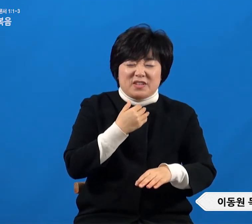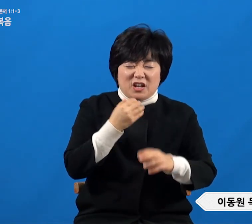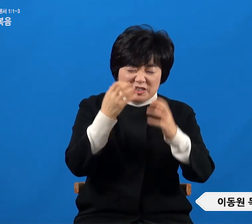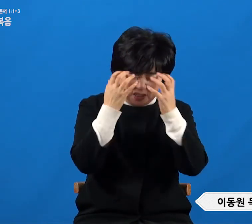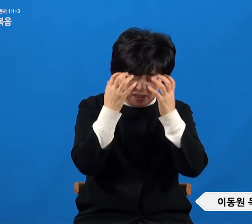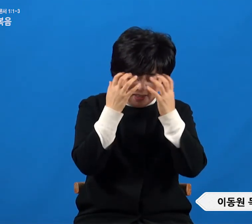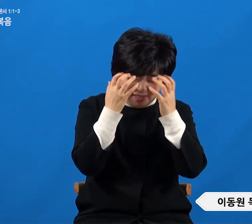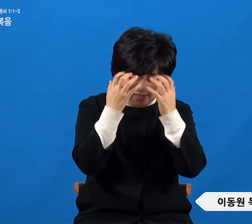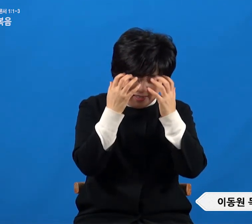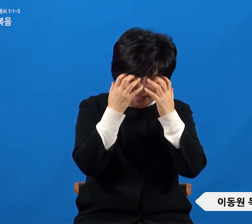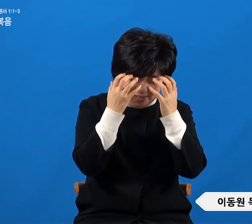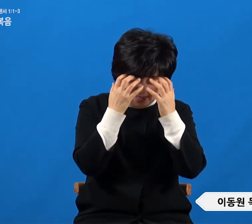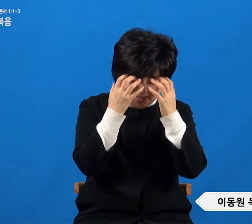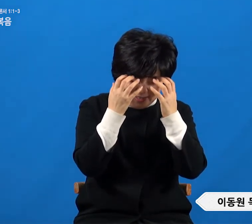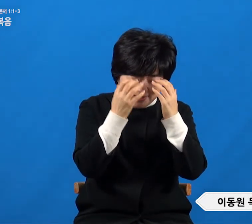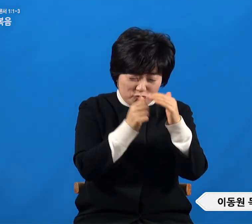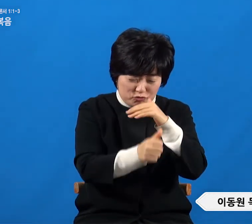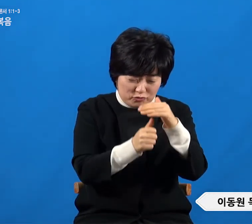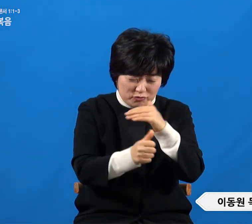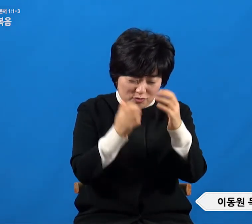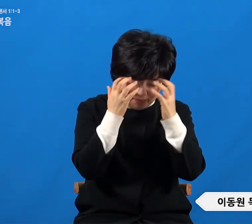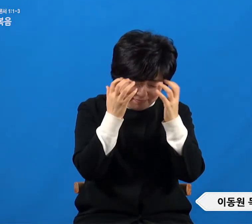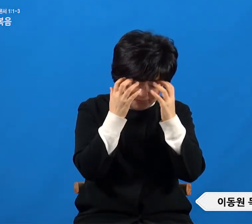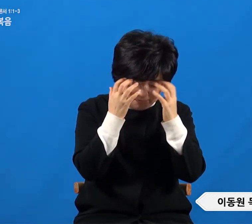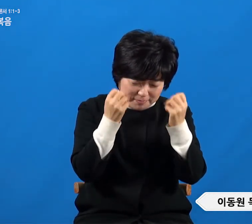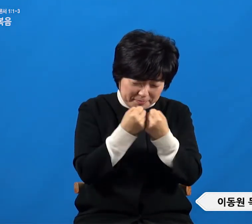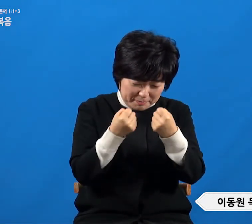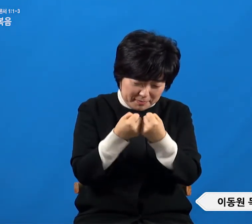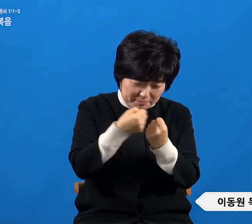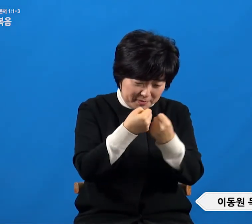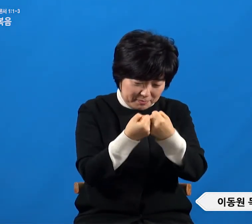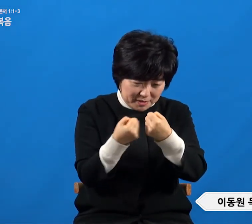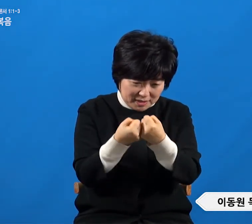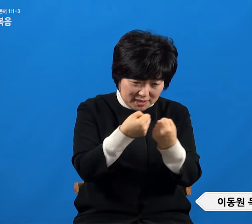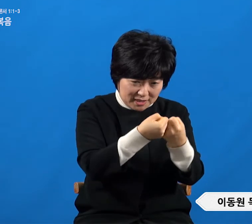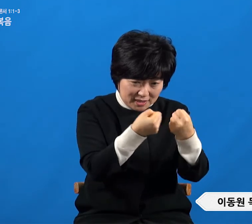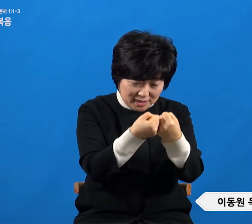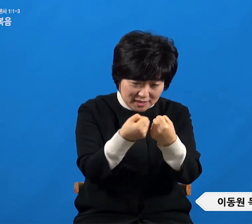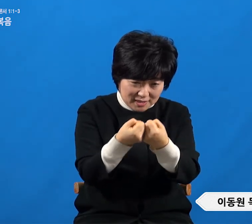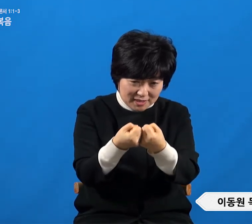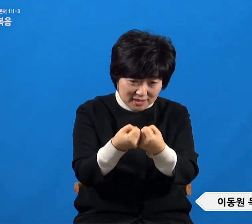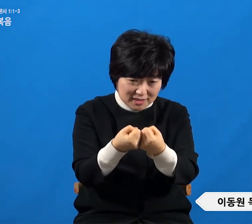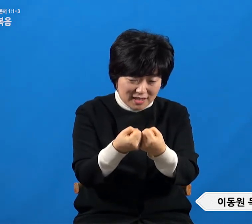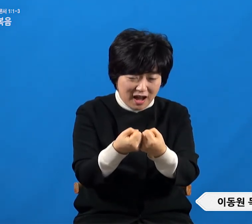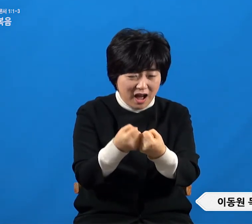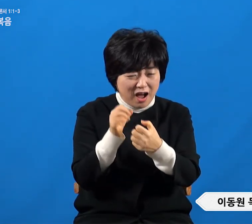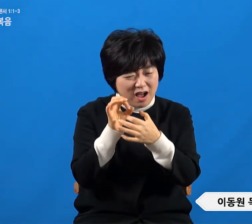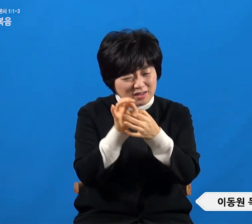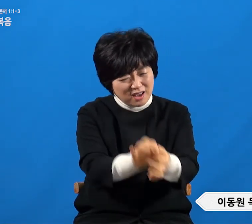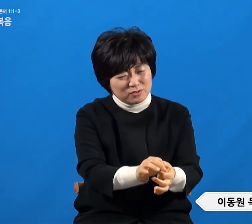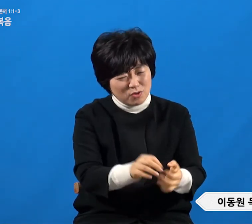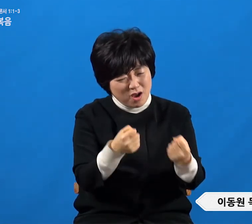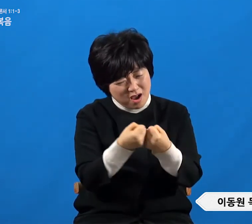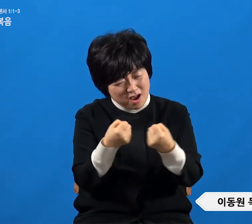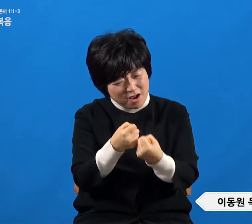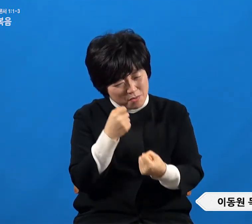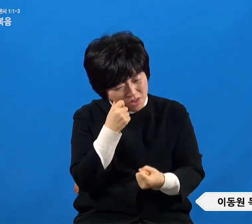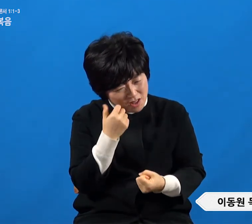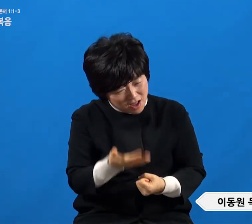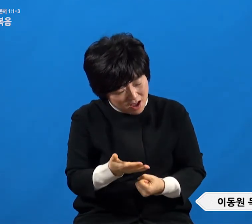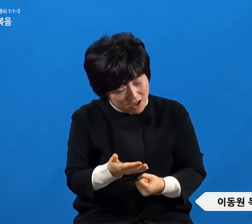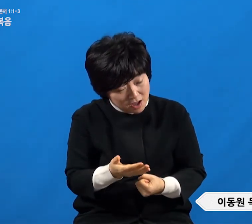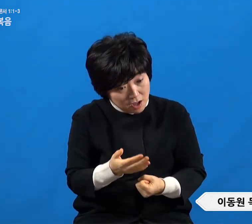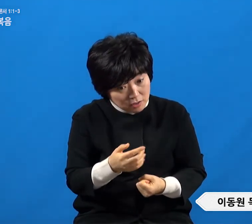어두운 질곡을 헤매던 주인공들의 삶의 마당에 이렇게 지겹게 계속하나 용서하는